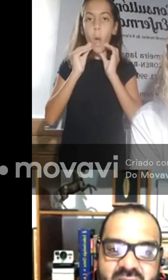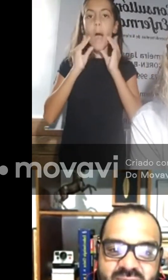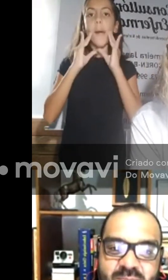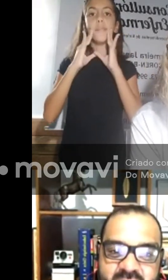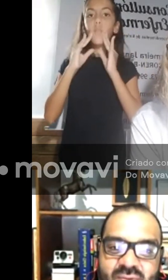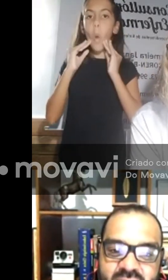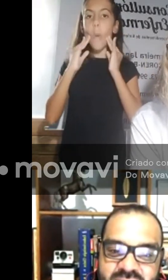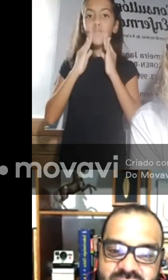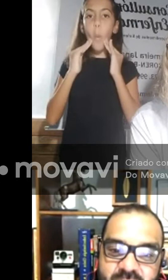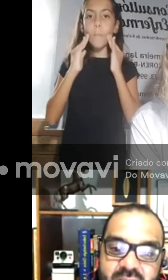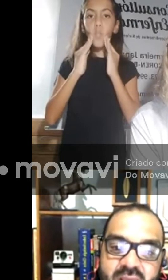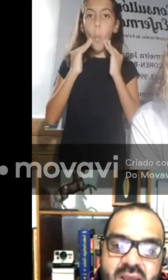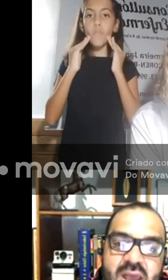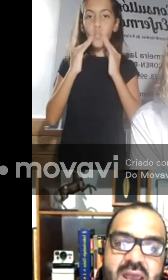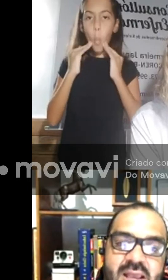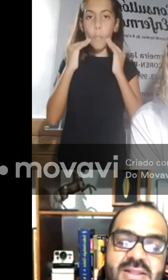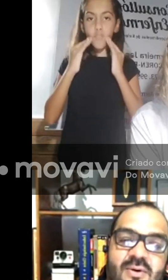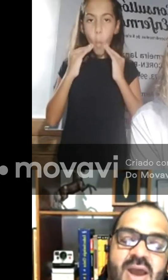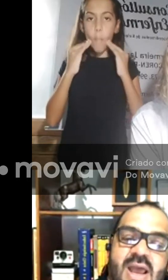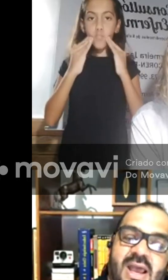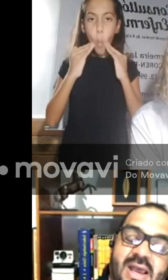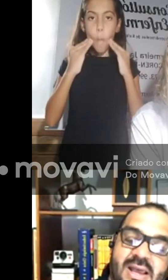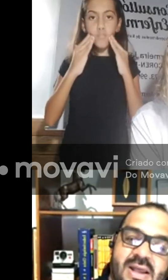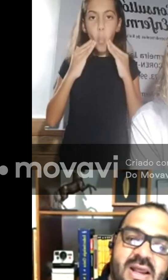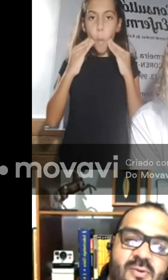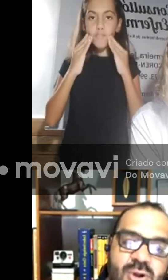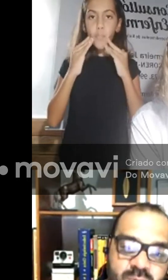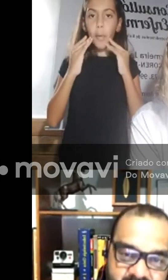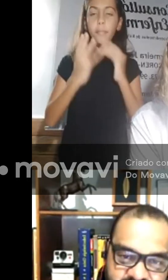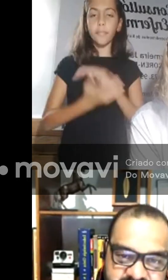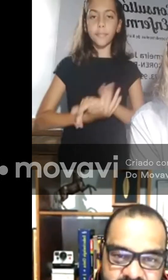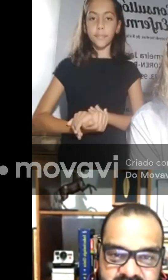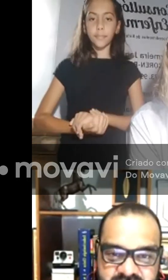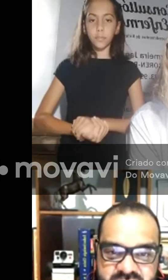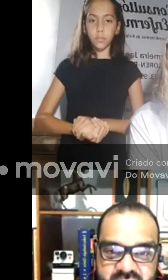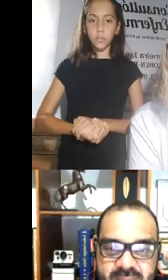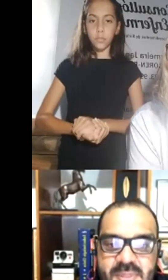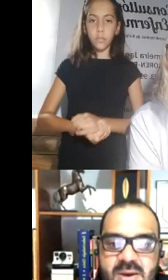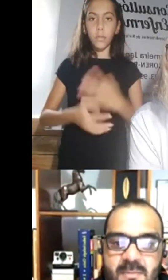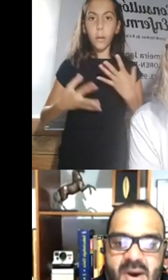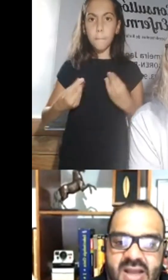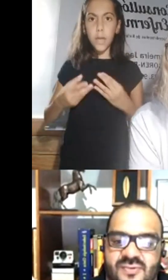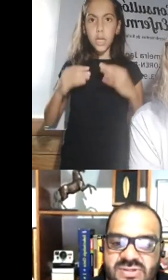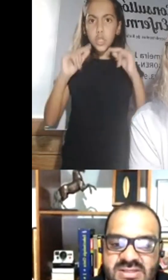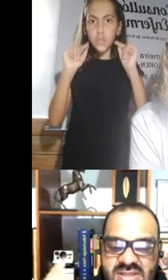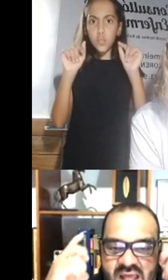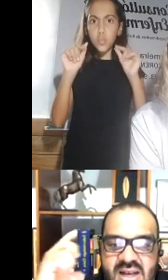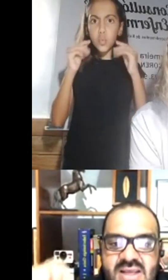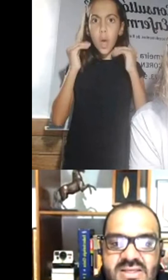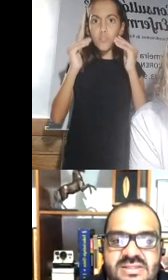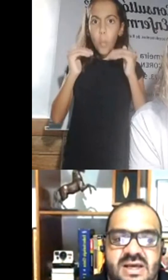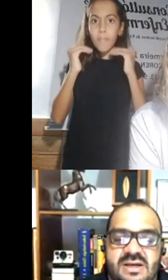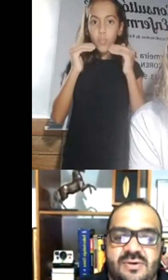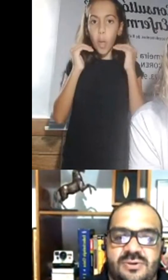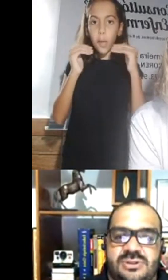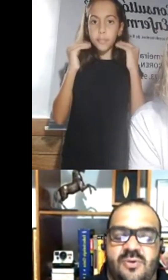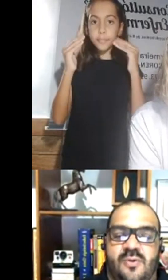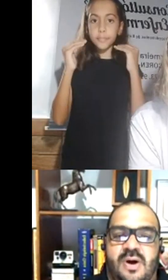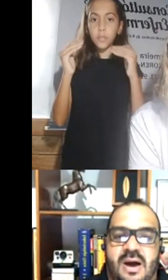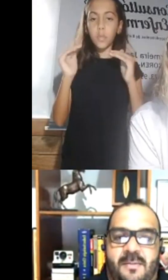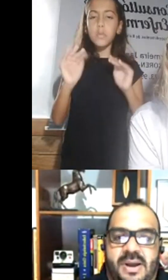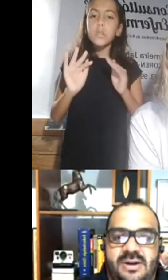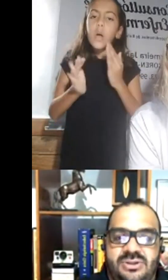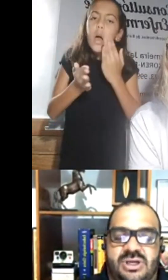numa live breve com a gente também. Então, quanto mais você mastiga, mais você sinaliza o